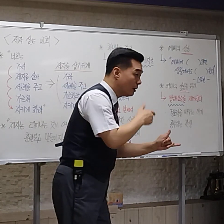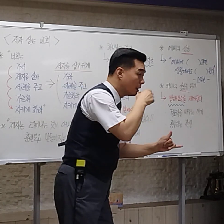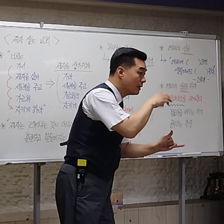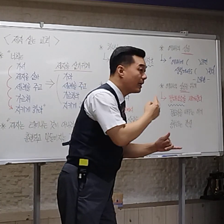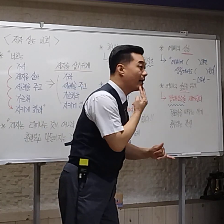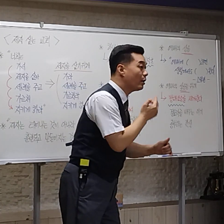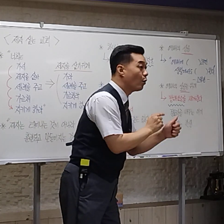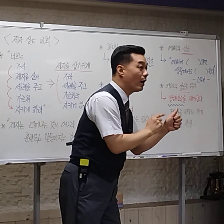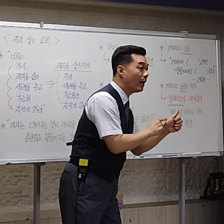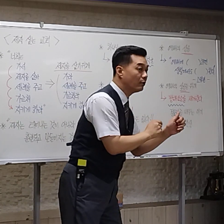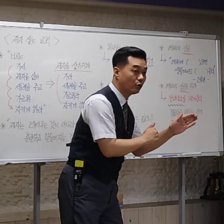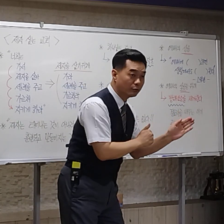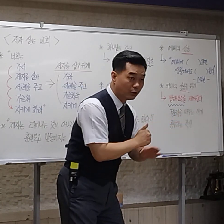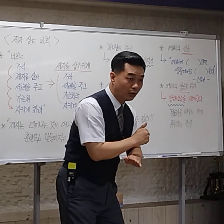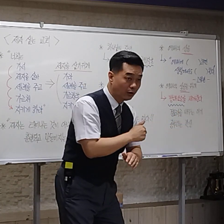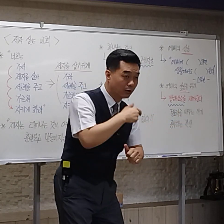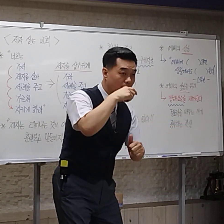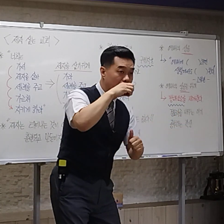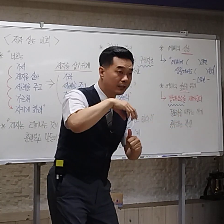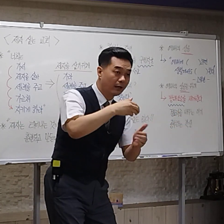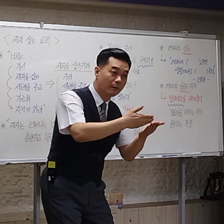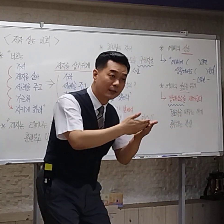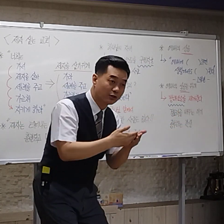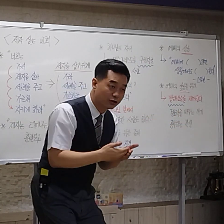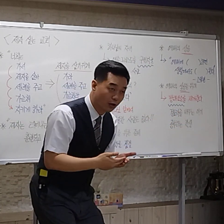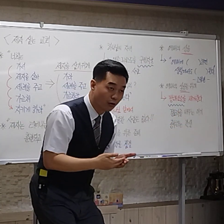사람인 세례 요한으로부터 세례를 받으셨어요.